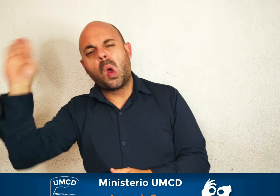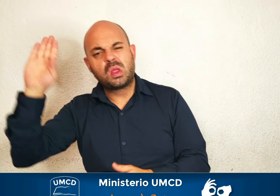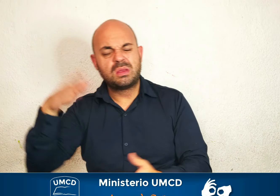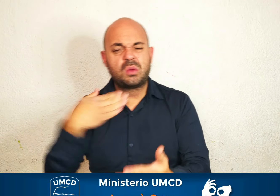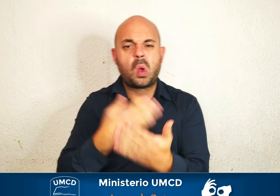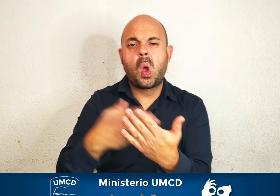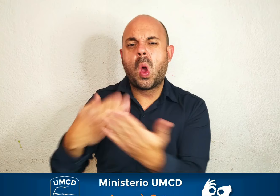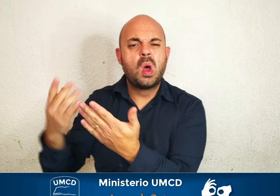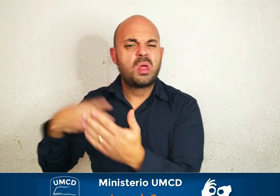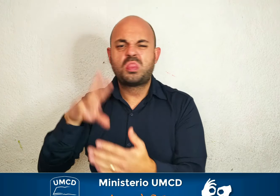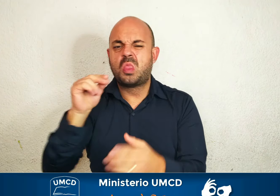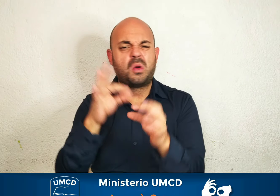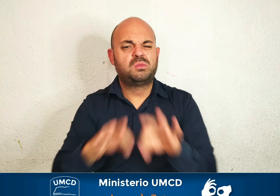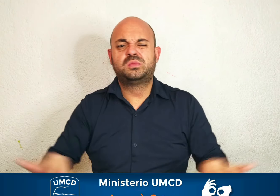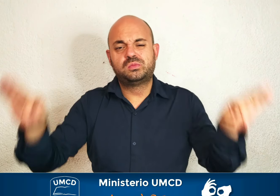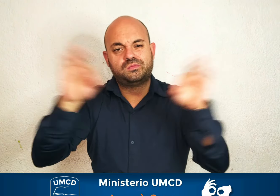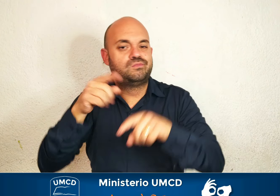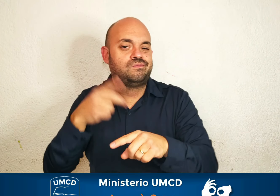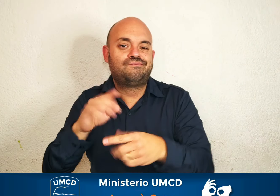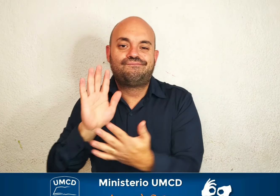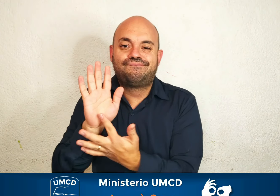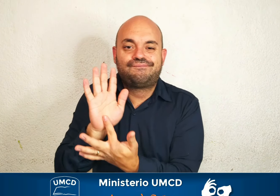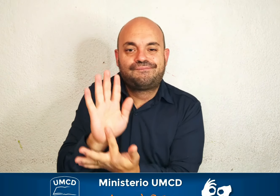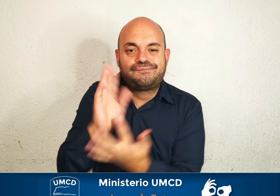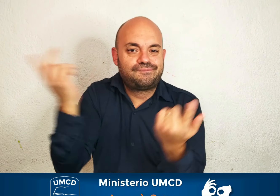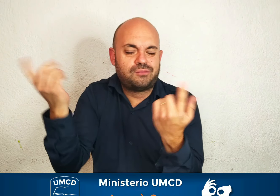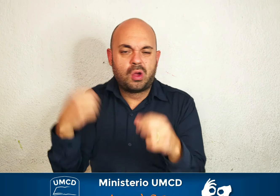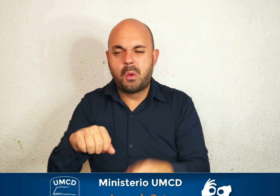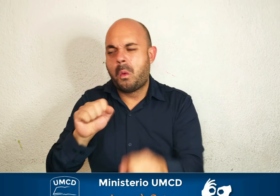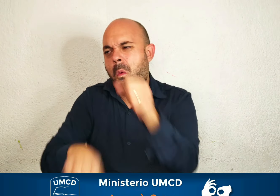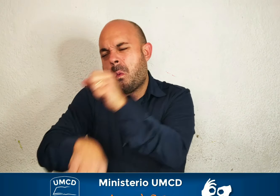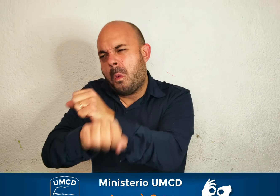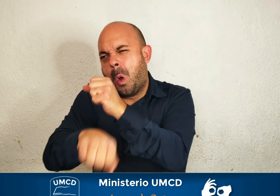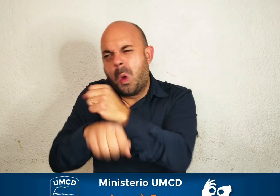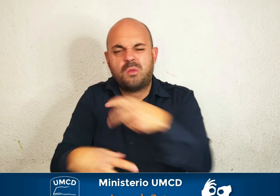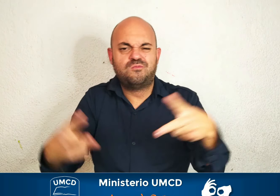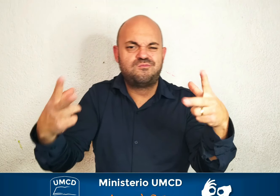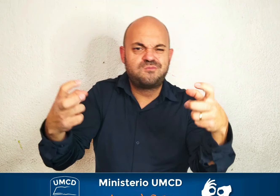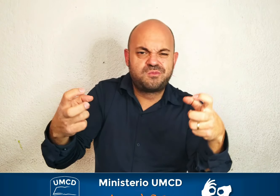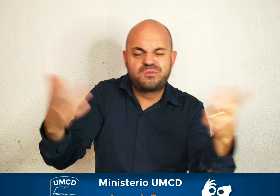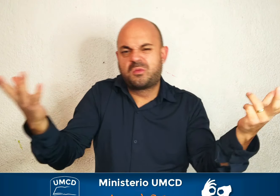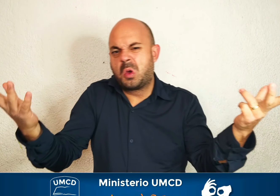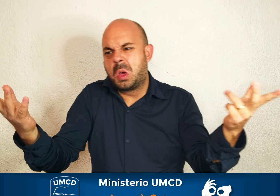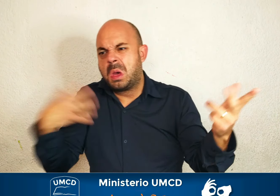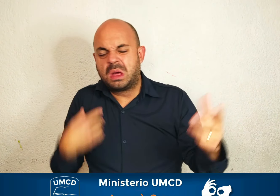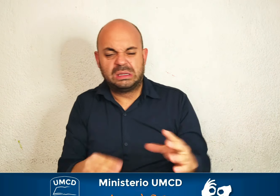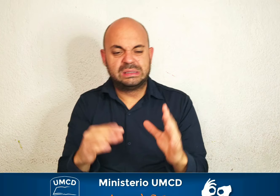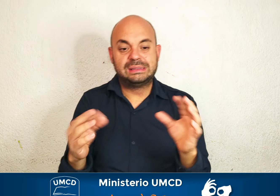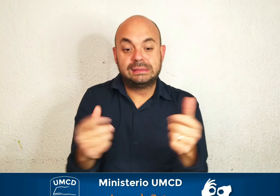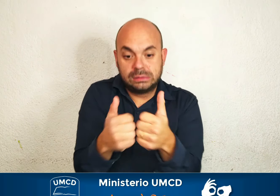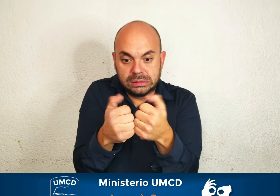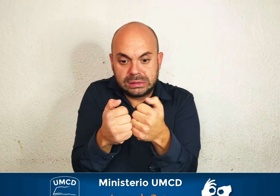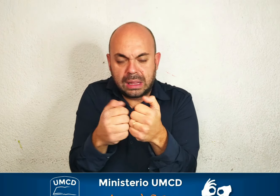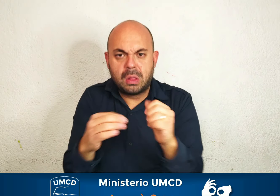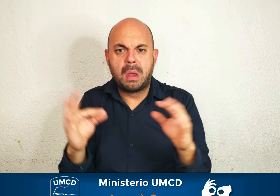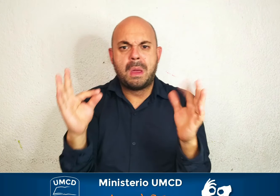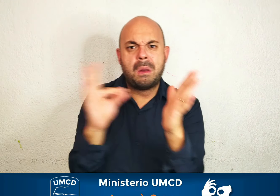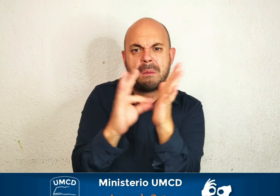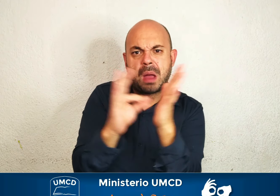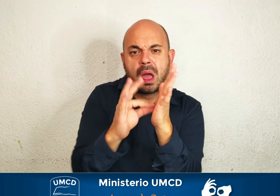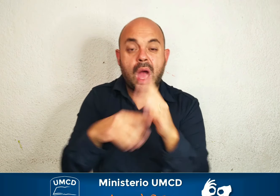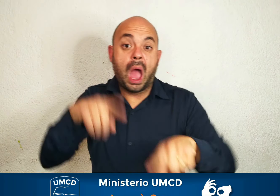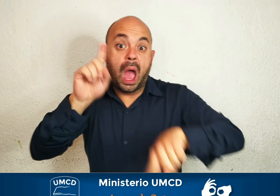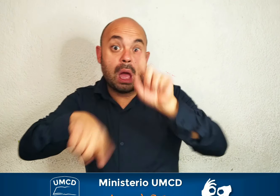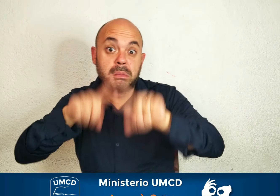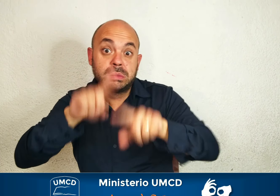cosas que no es Dios. El reconocer de que tenemos un solo Dios y Él ante todo tenemos que agradarle,